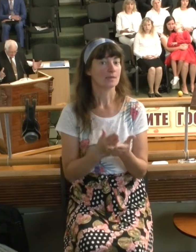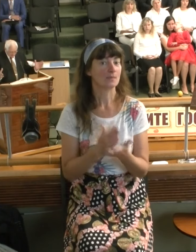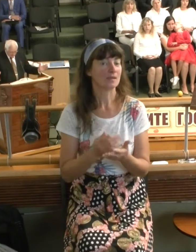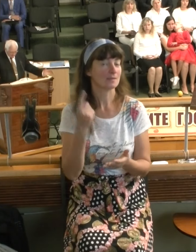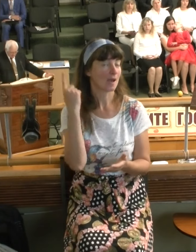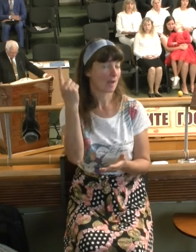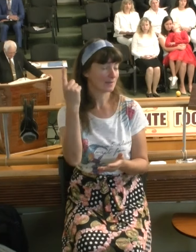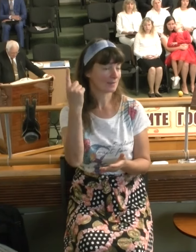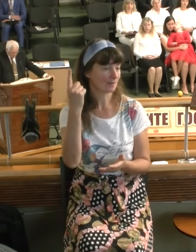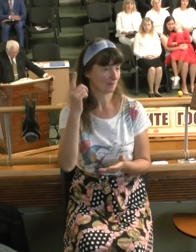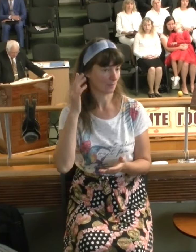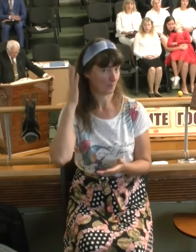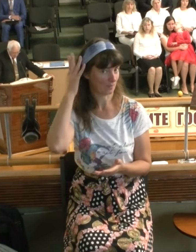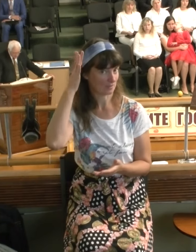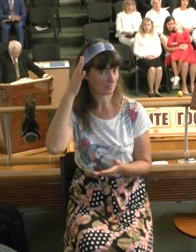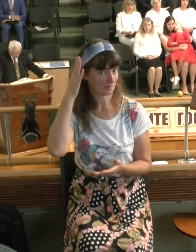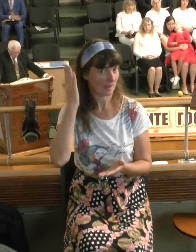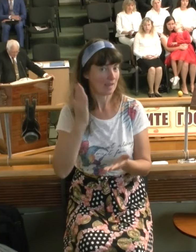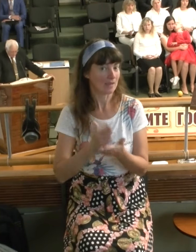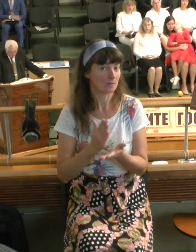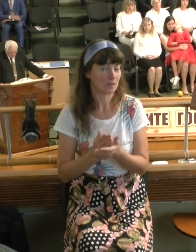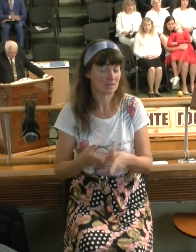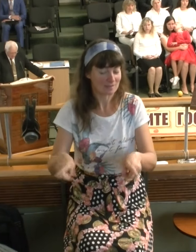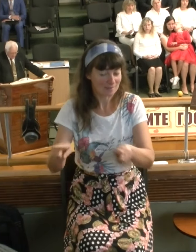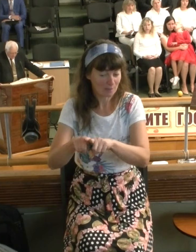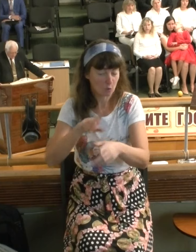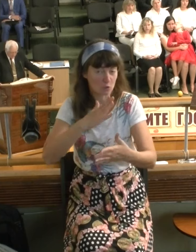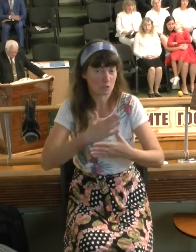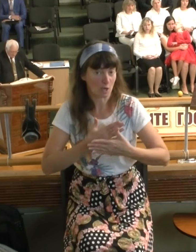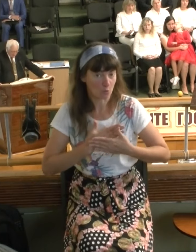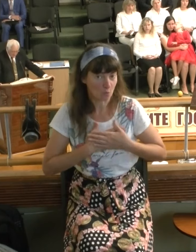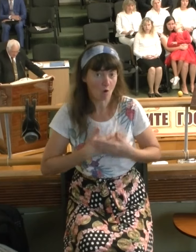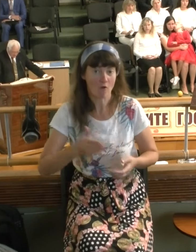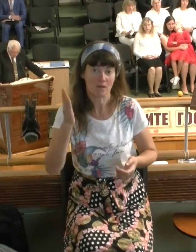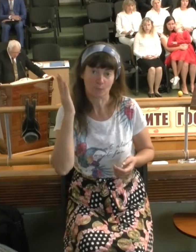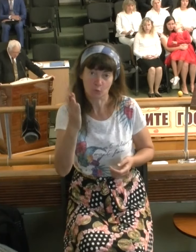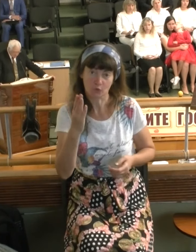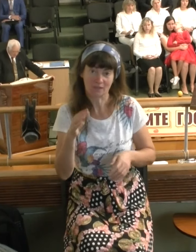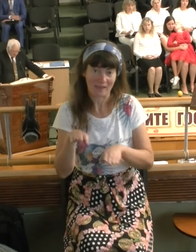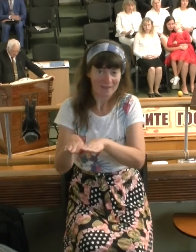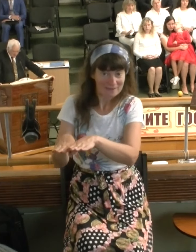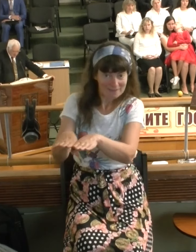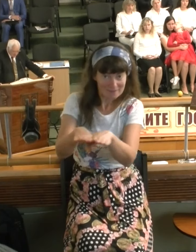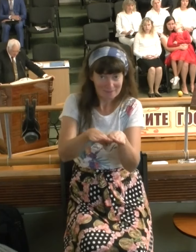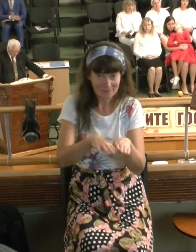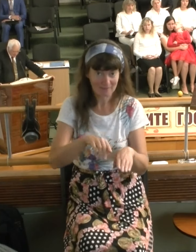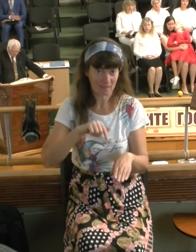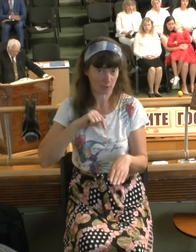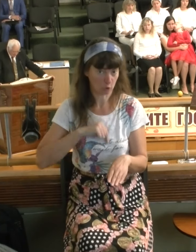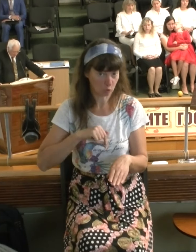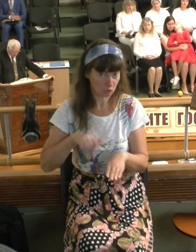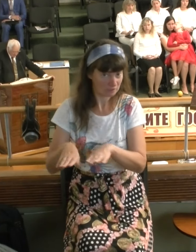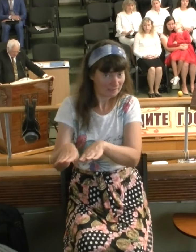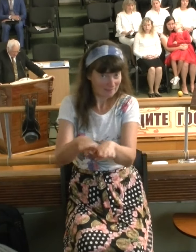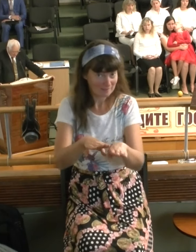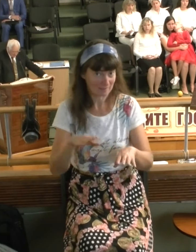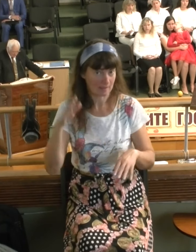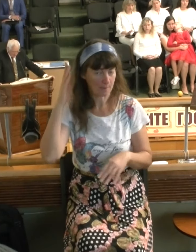одни мысли, имейте ту же любовь, будьте единодушны и